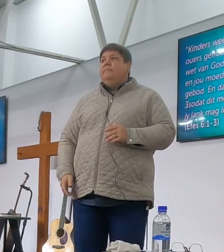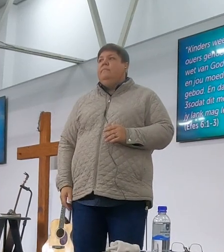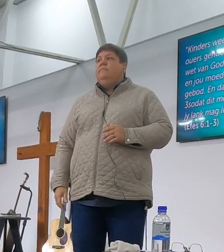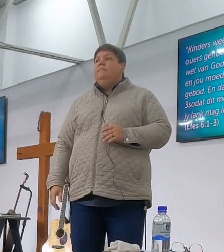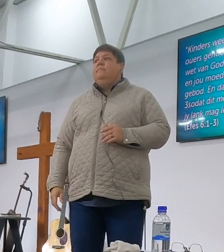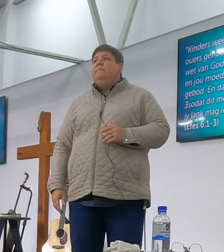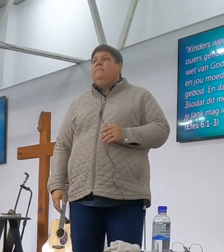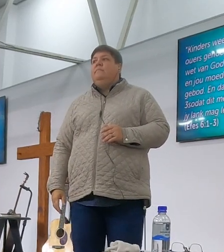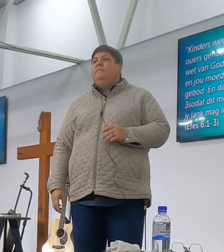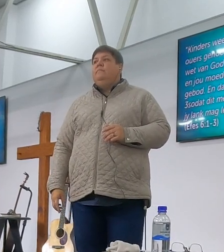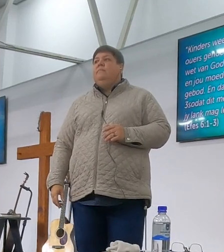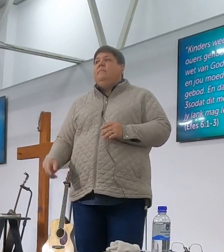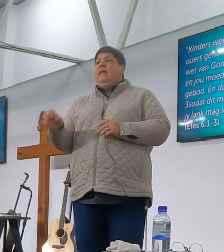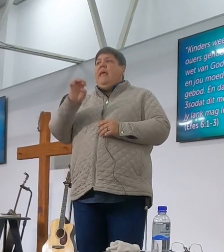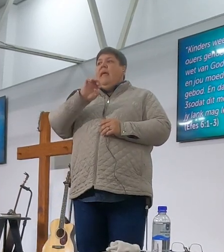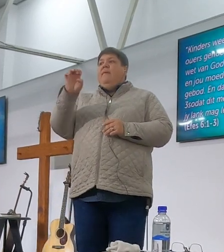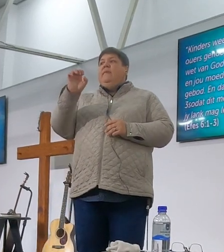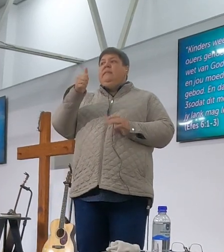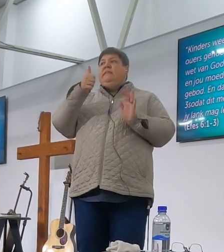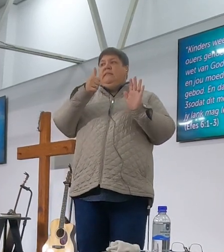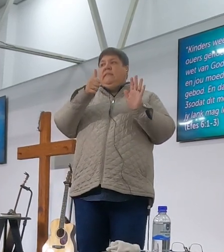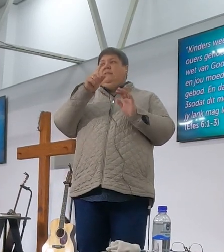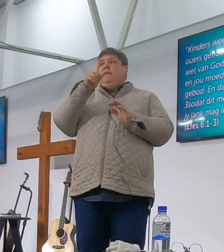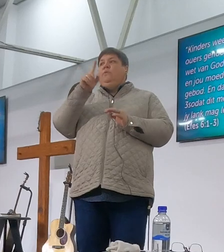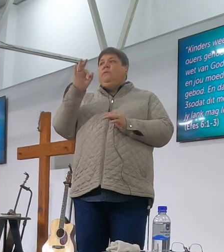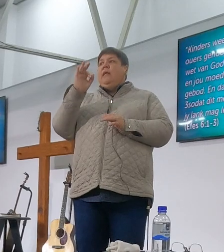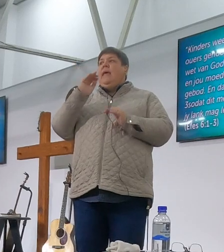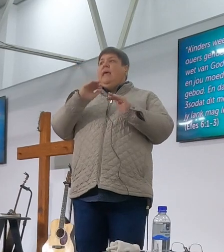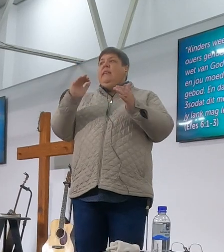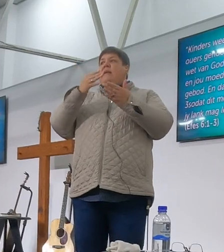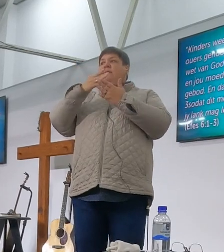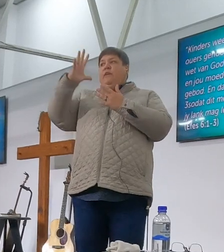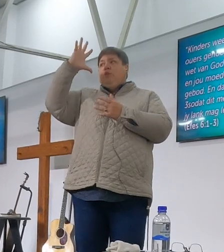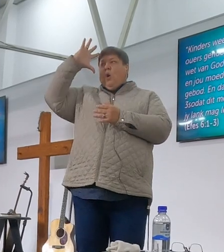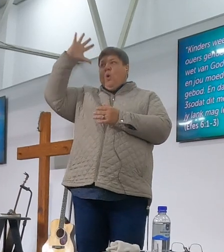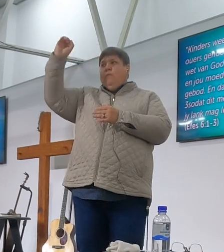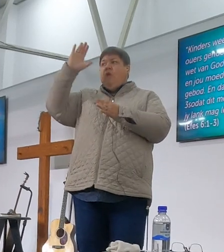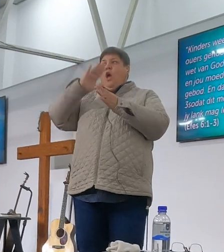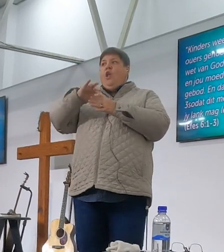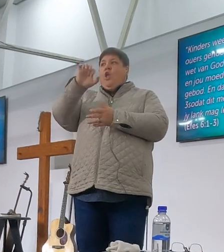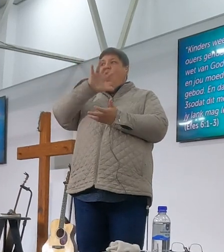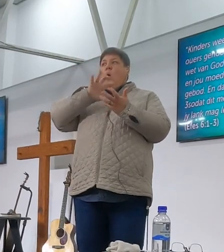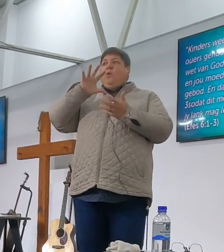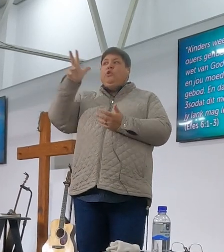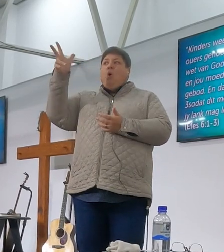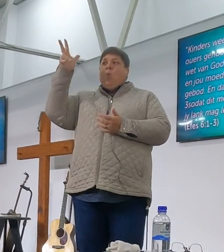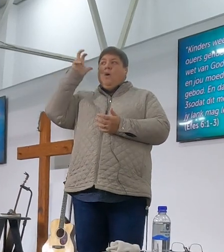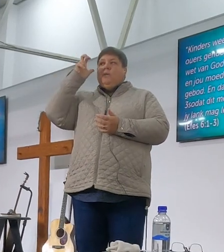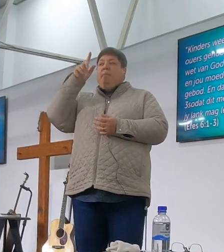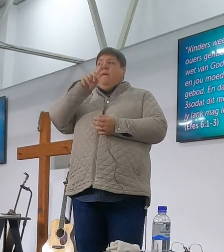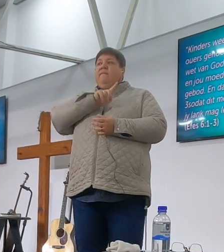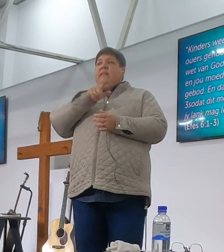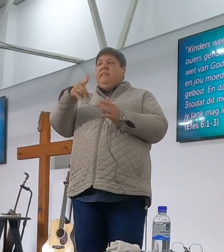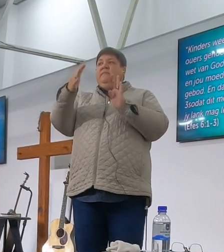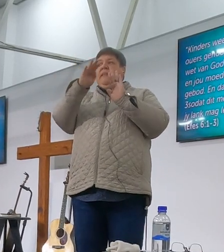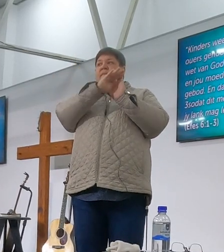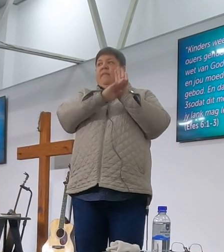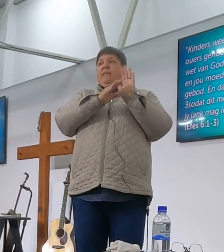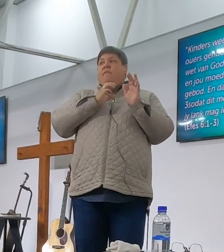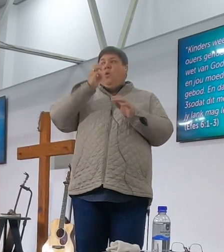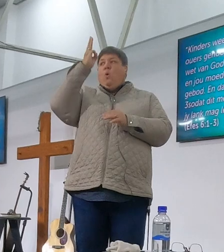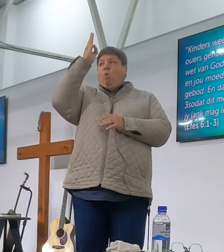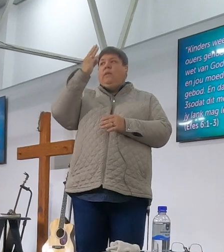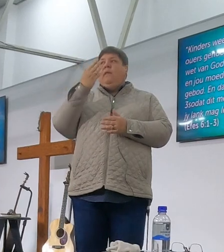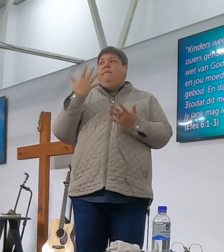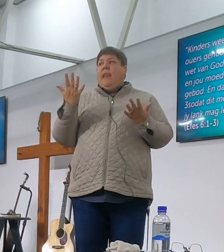Efesiërs 6 vers 1 tot 3 sê, kinders wees as gelowiges aan julle ouers gehoorsaam. Want dit is wat die wet van God vereis.